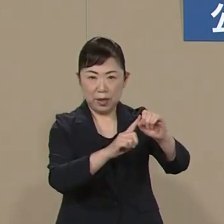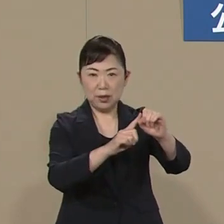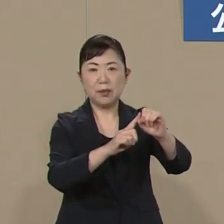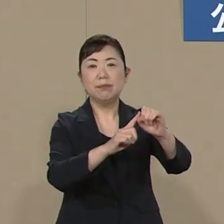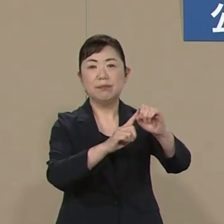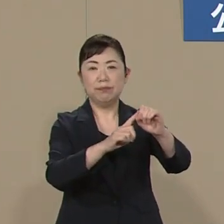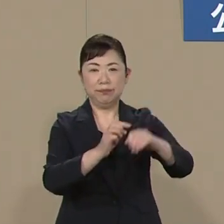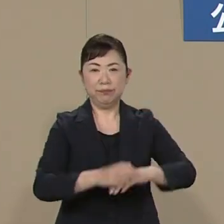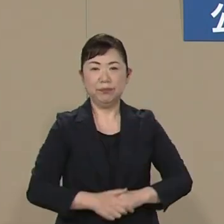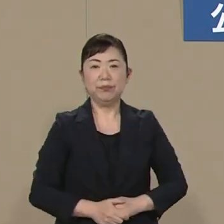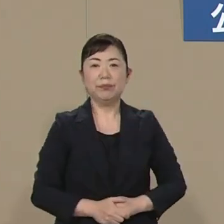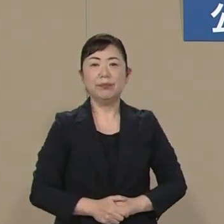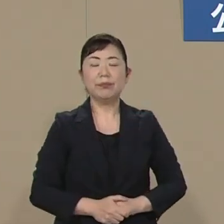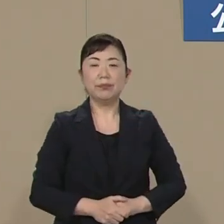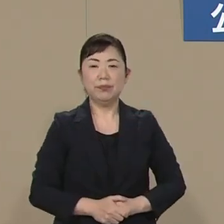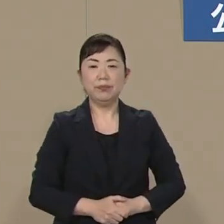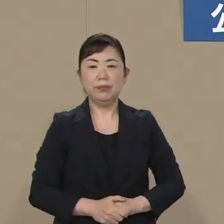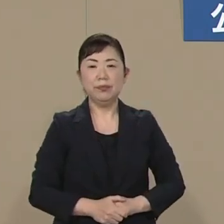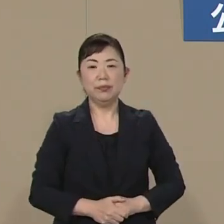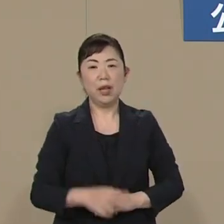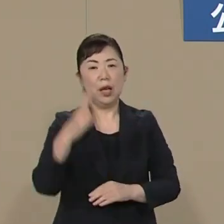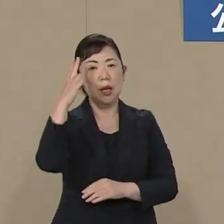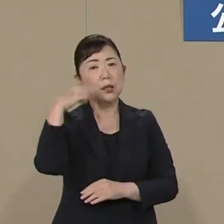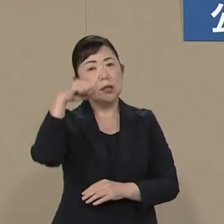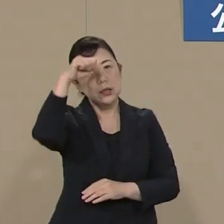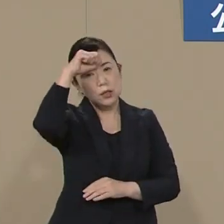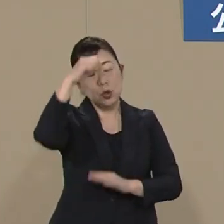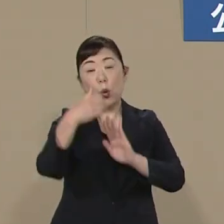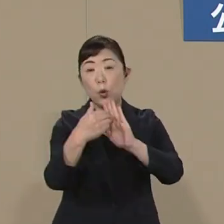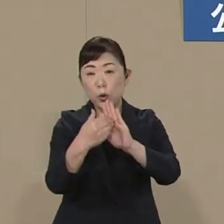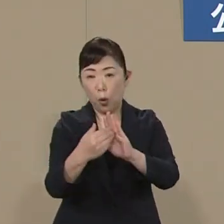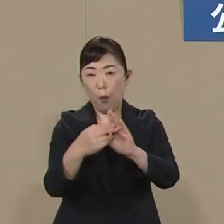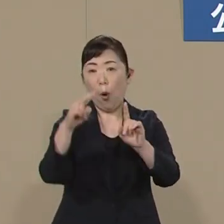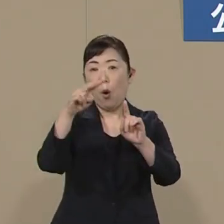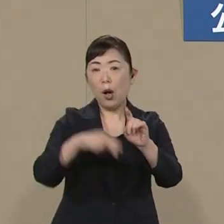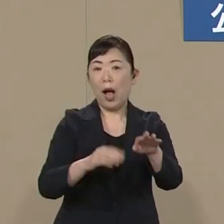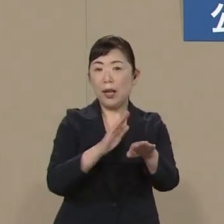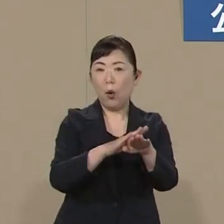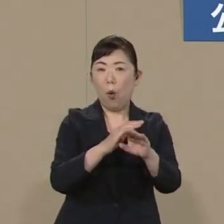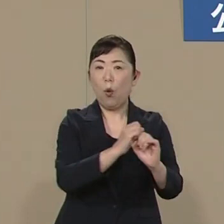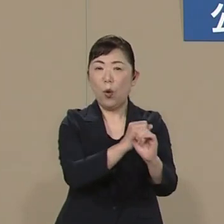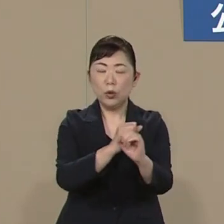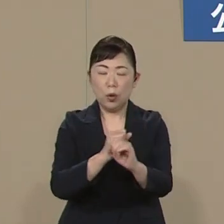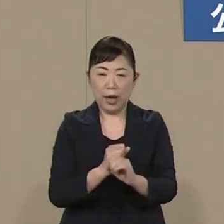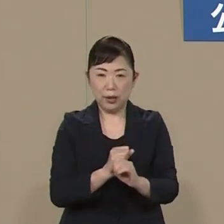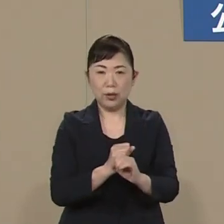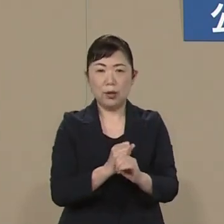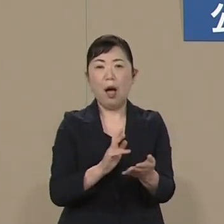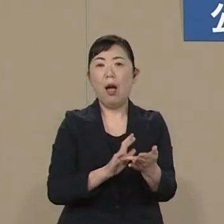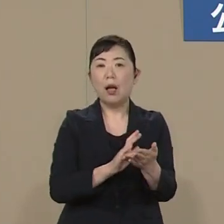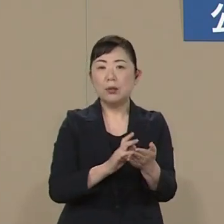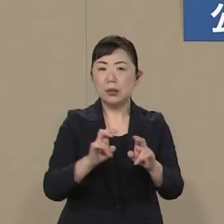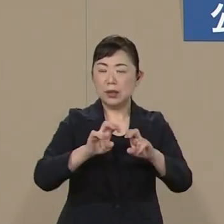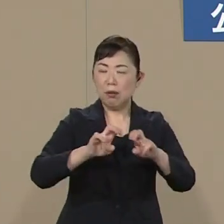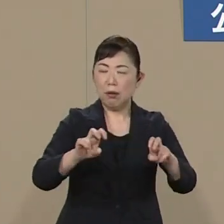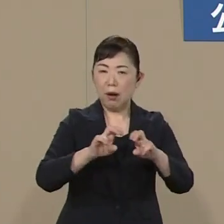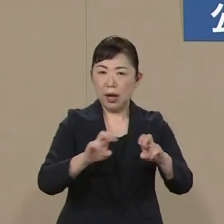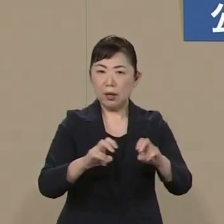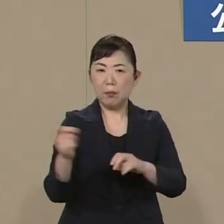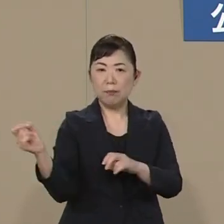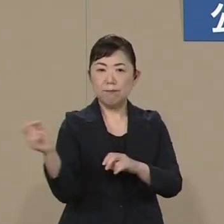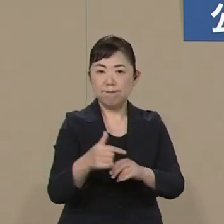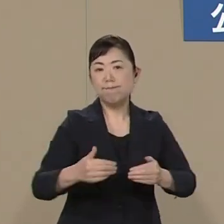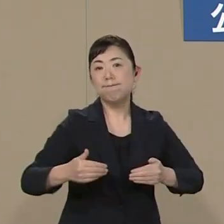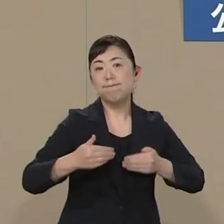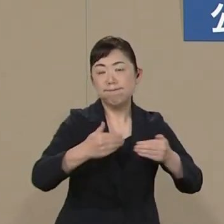を目指します同時に認知症の予防介護方法の件中や根本